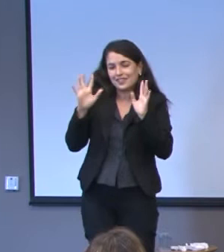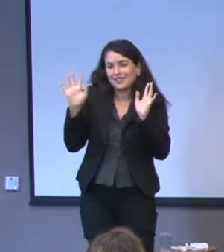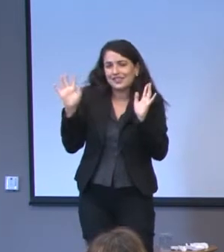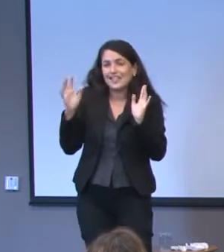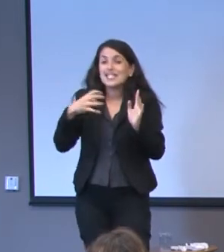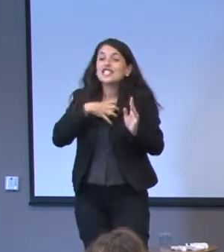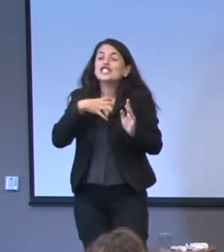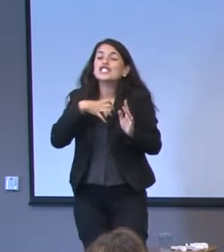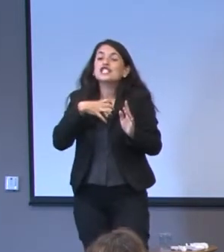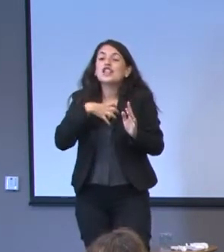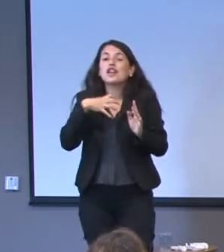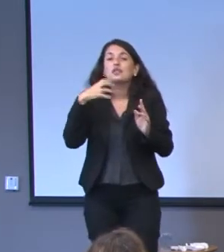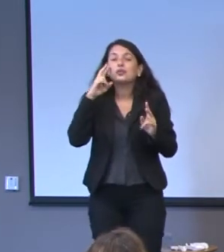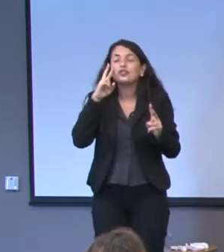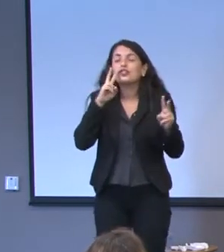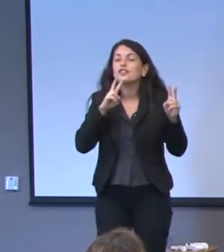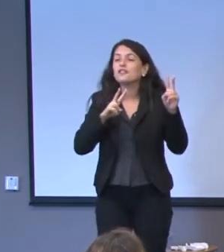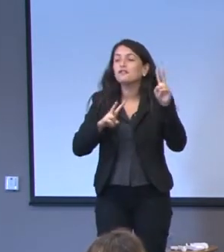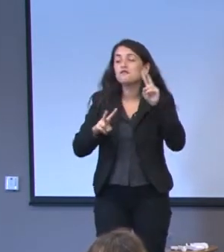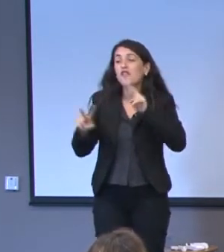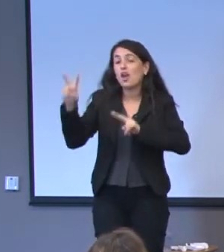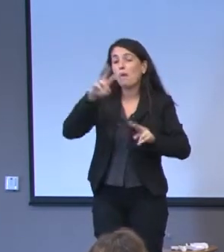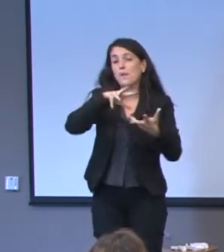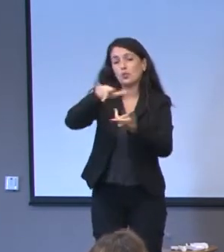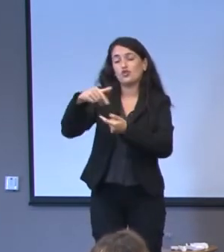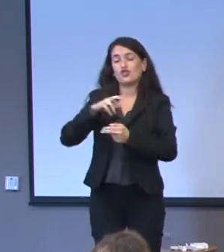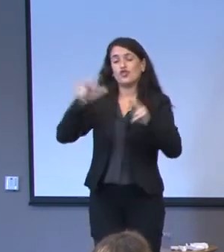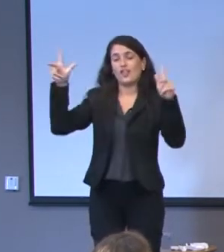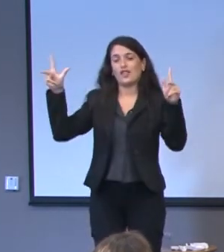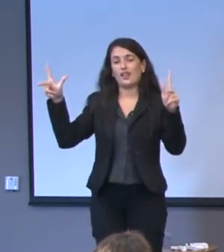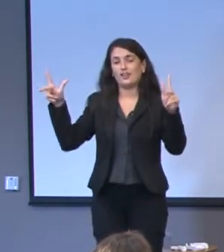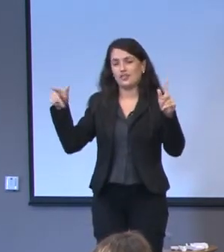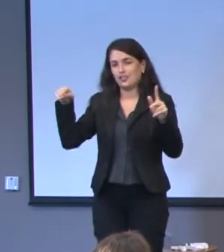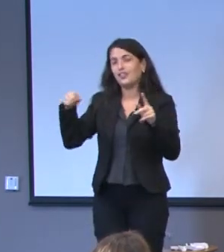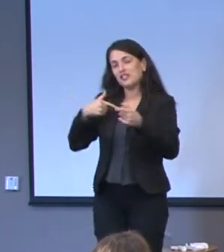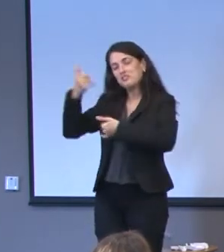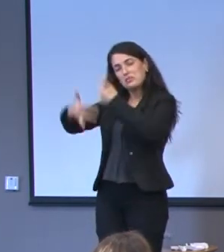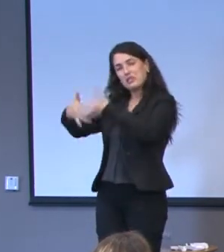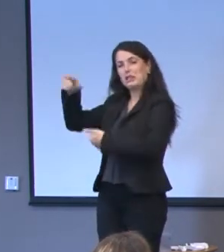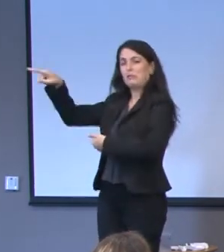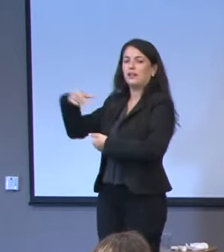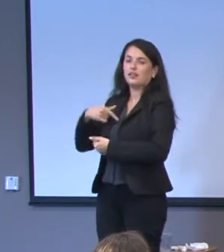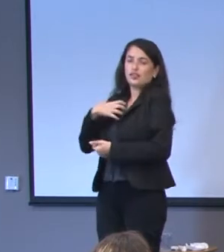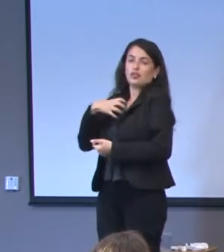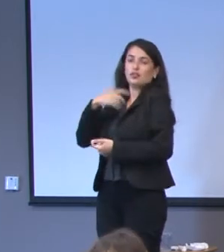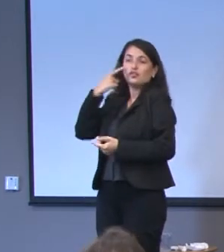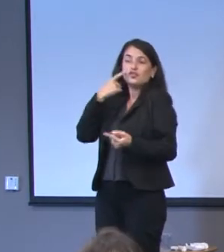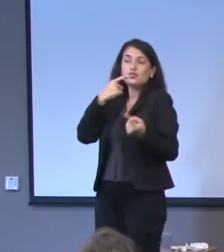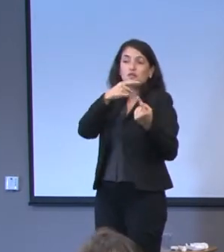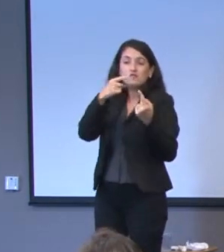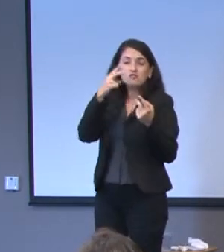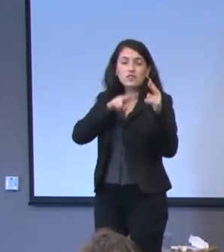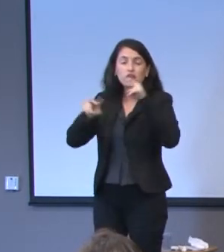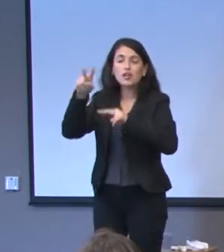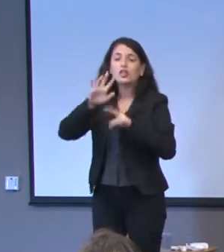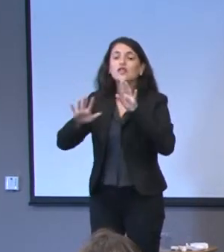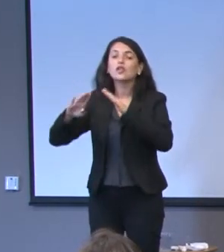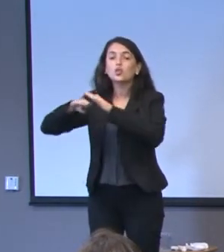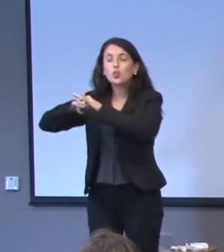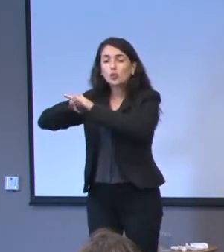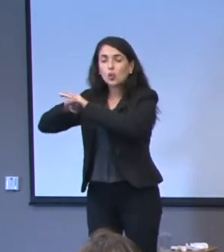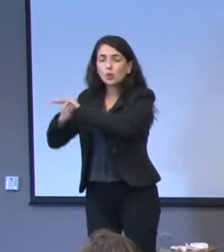temos uma maneira de ver o mundo. Né? Então, eu citei esse exemplo porque, às vezes, os conceitos estão